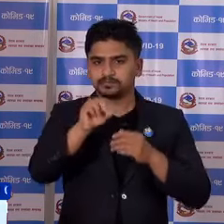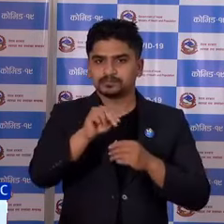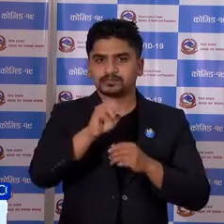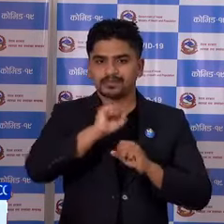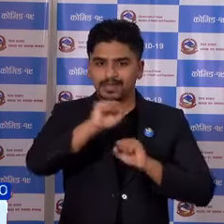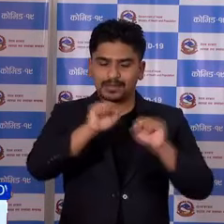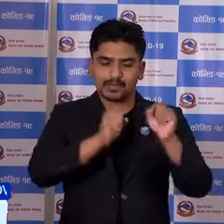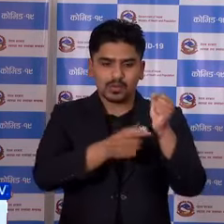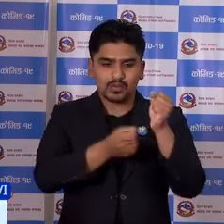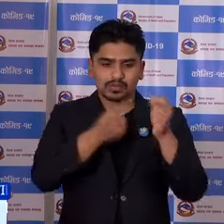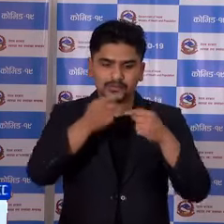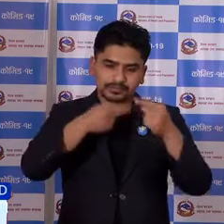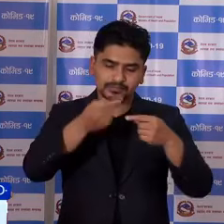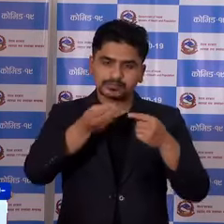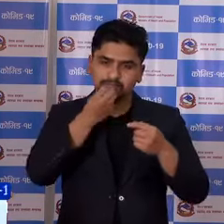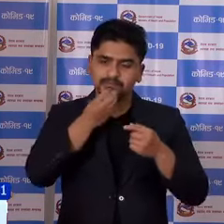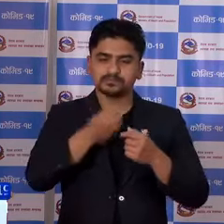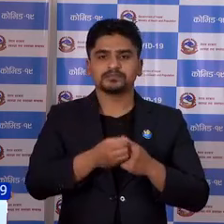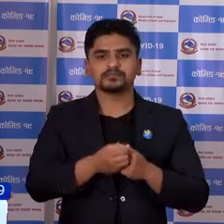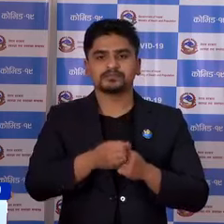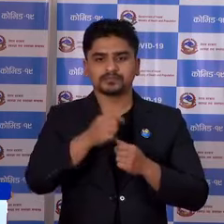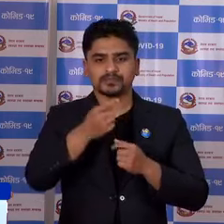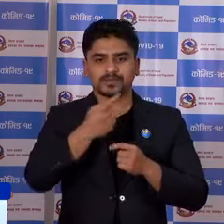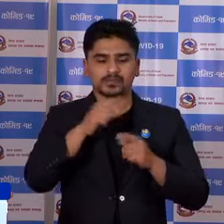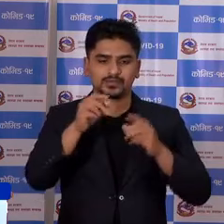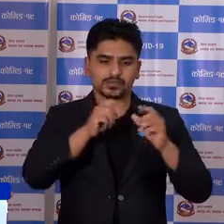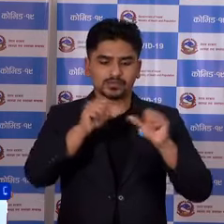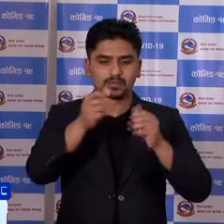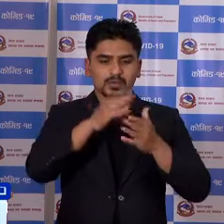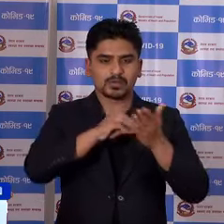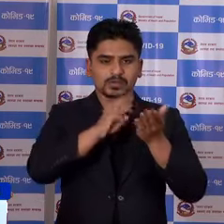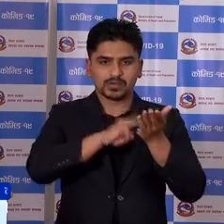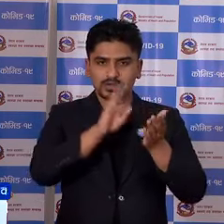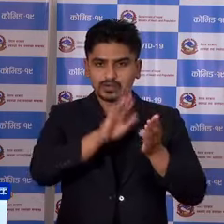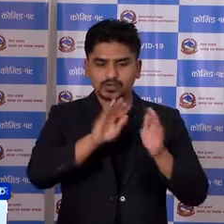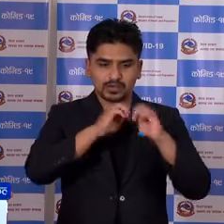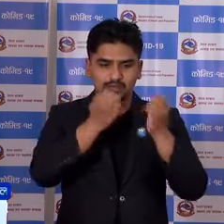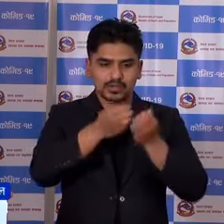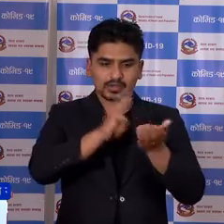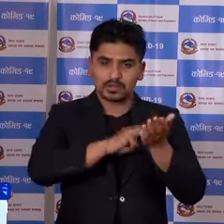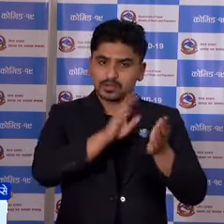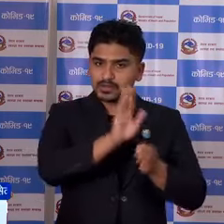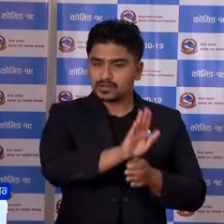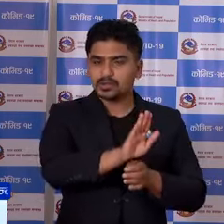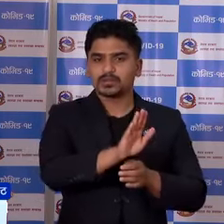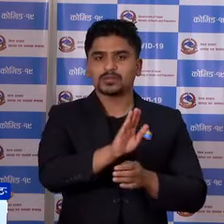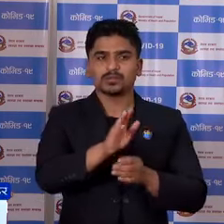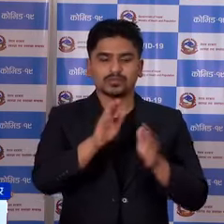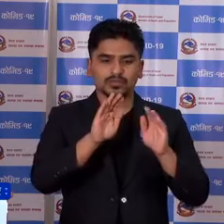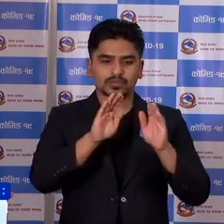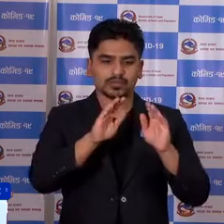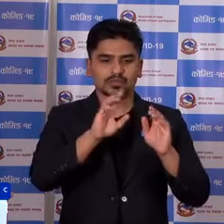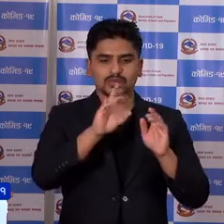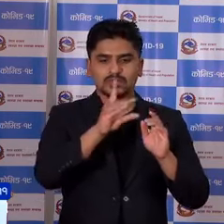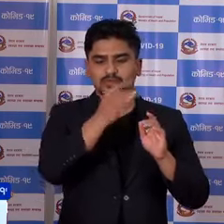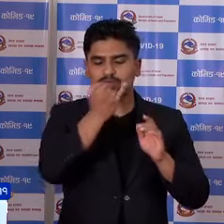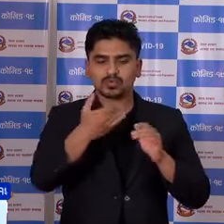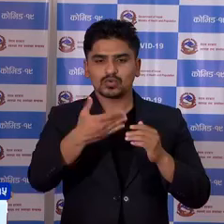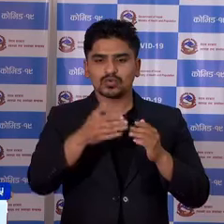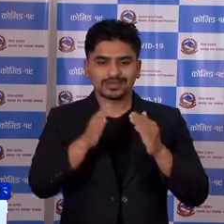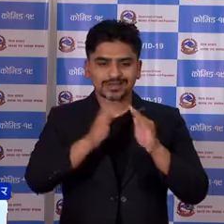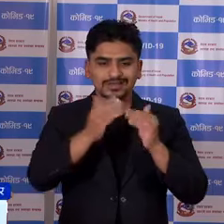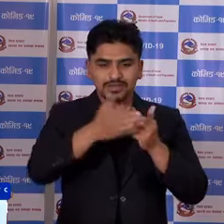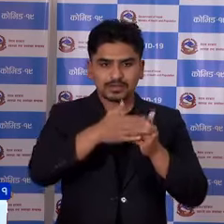हुन्छ, आफ्ना औषधिहरू खाइराख्नुपर्ने हुन्छ। हामी जो परिवारका सदस्य छौँ, समुदायका सदस्यहरू छौँ, टोल छिमेकका व्यक्तिहरू छौँ,